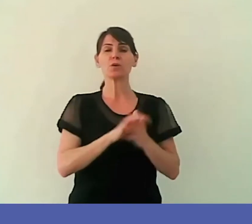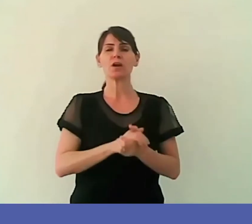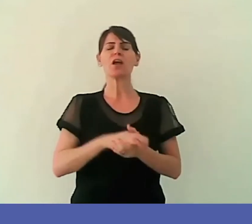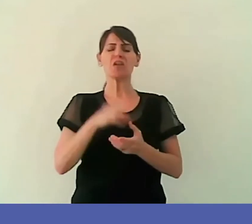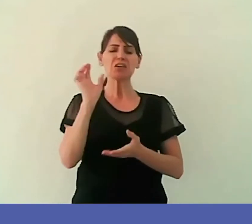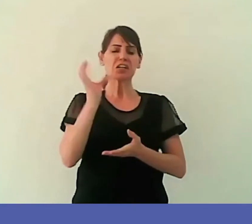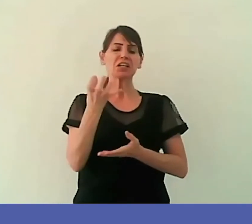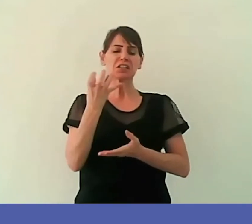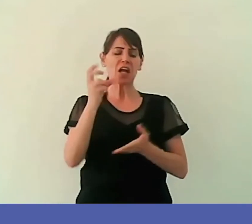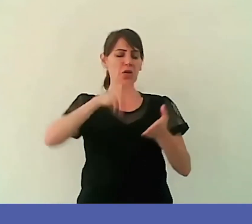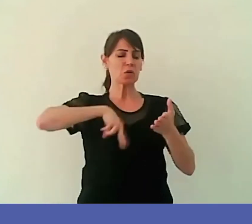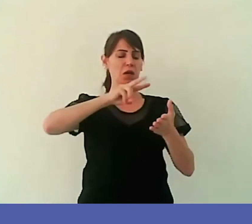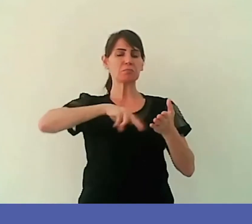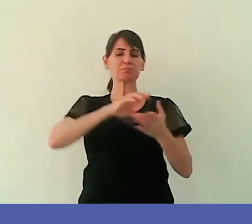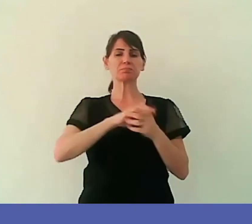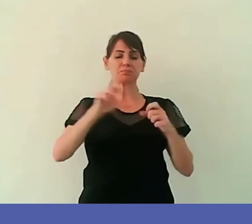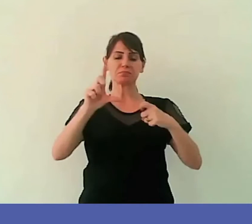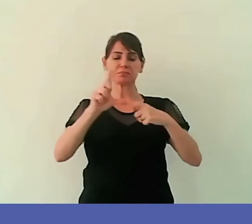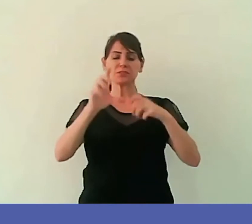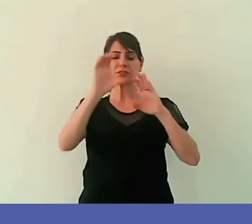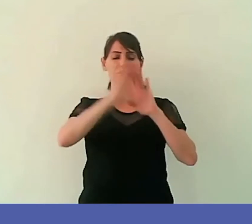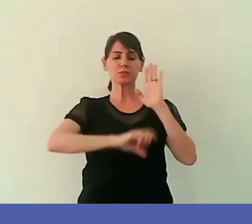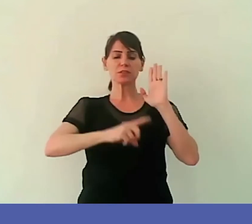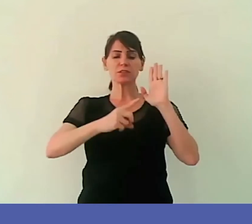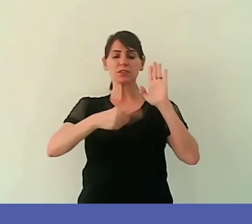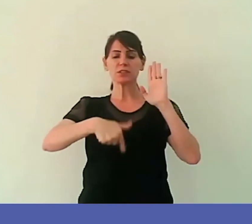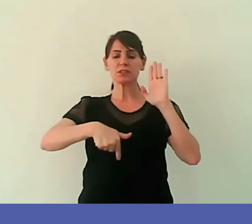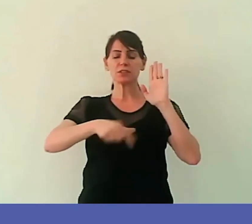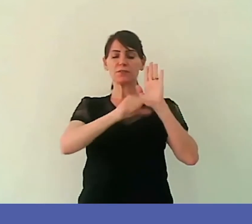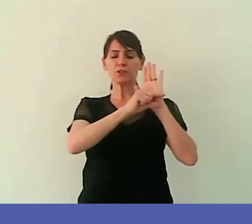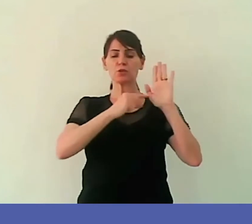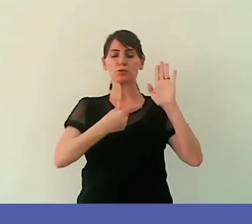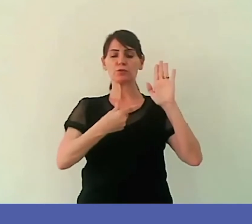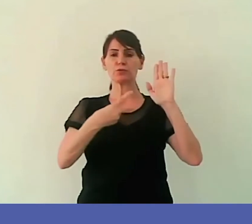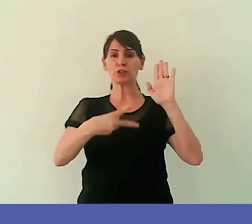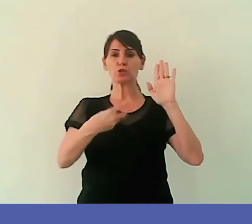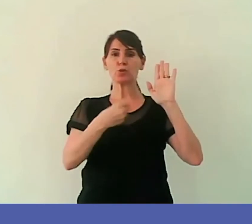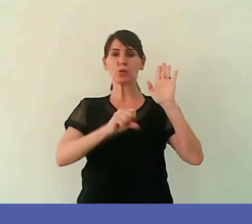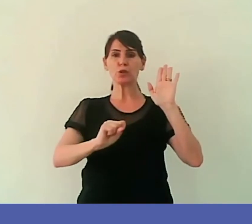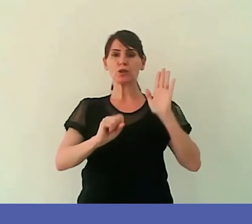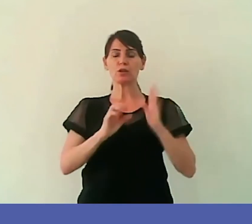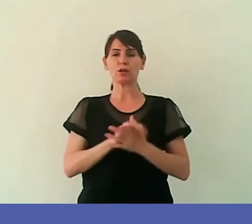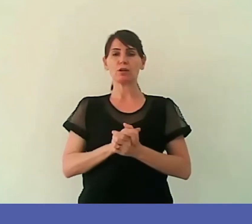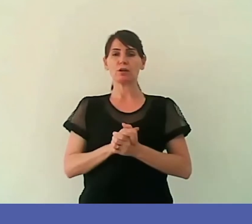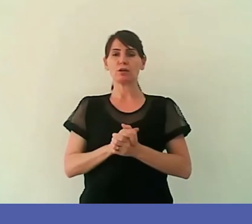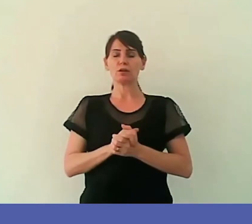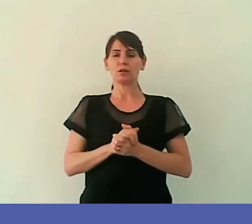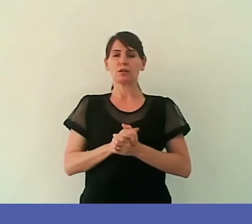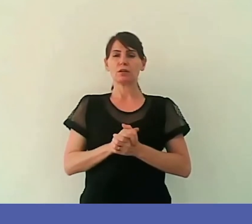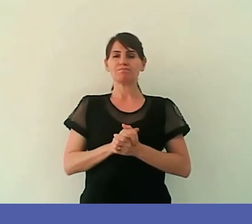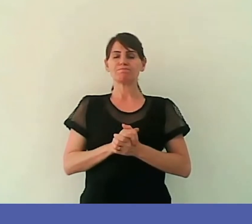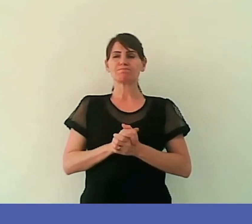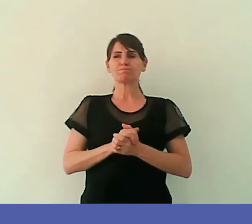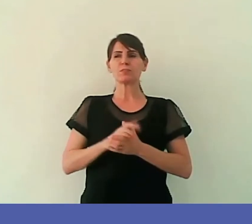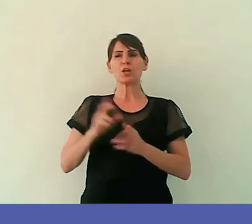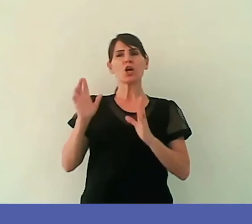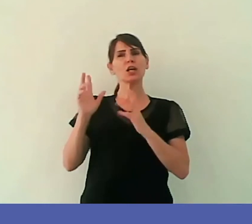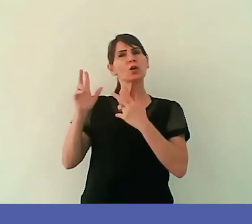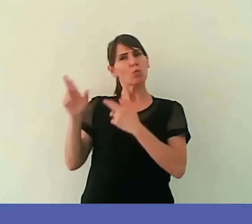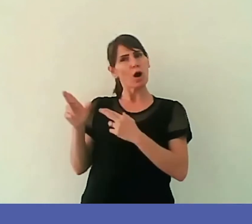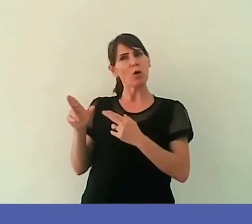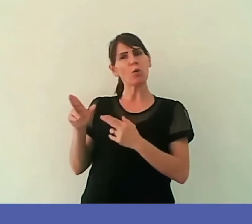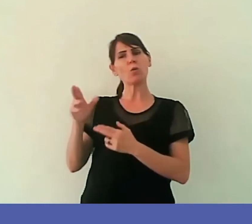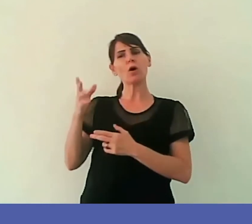Lucas 17, versículo 28. O mesmo aconteceu nos dias de